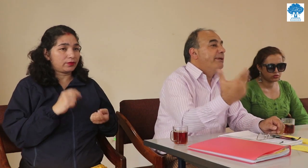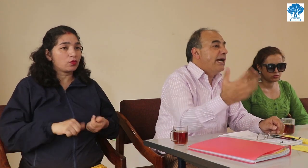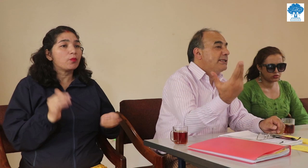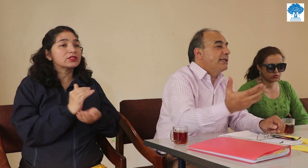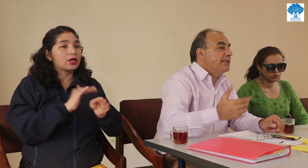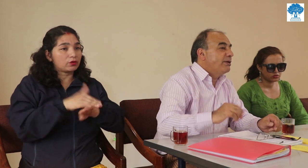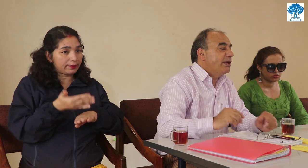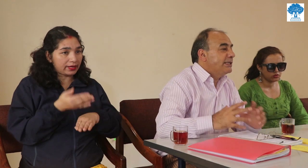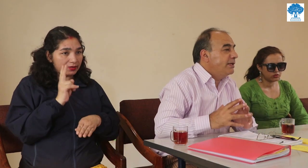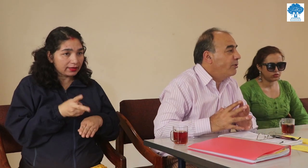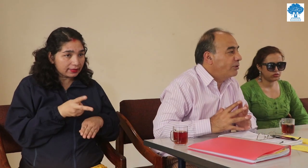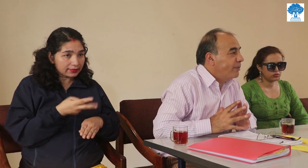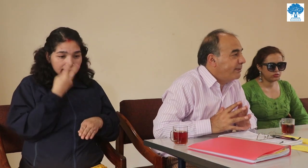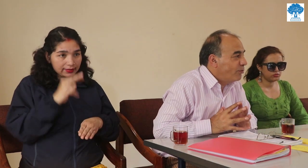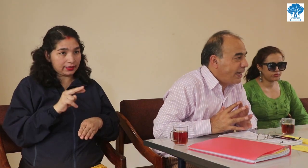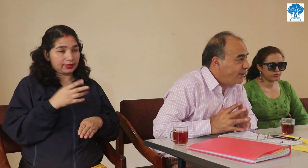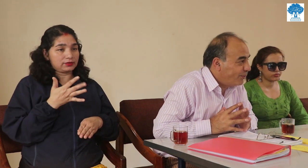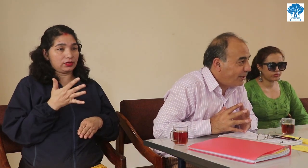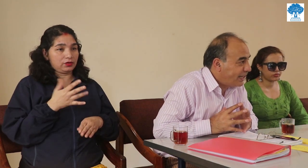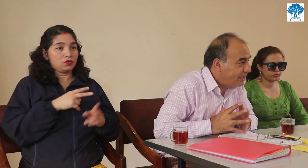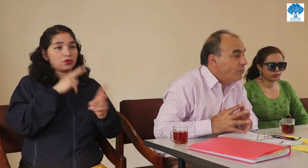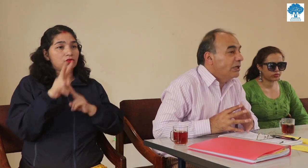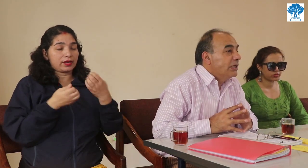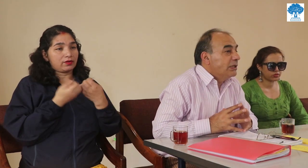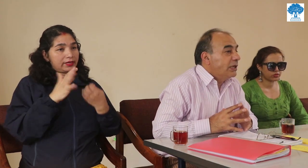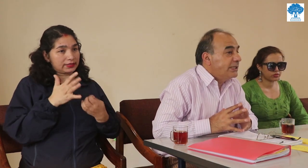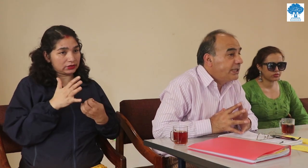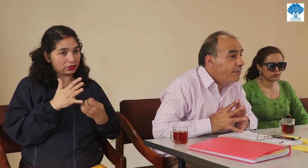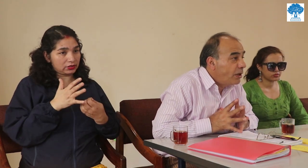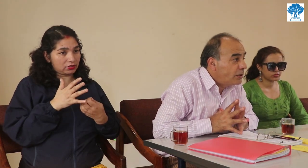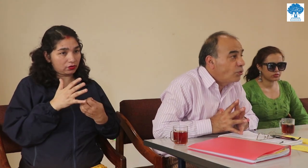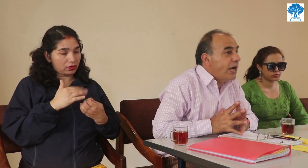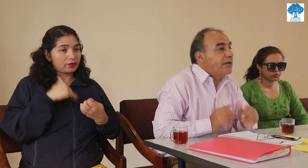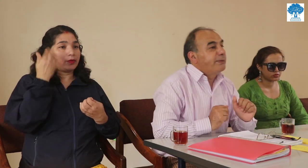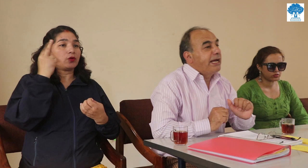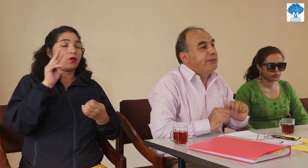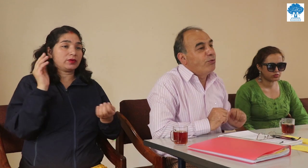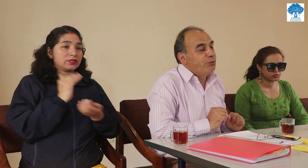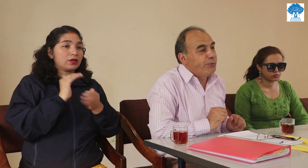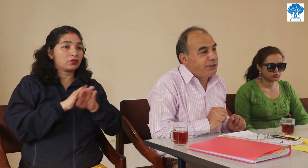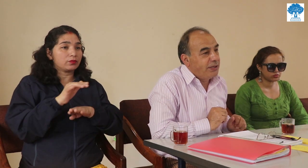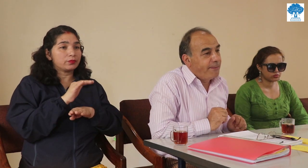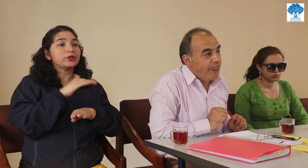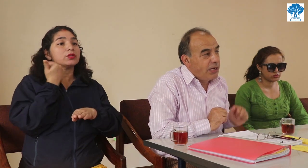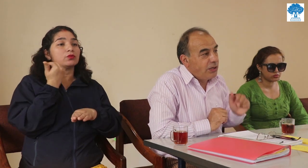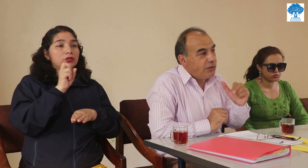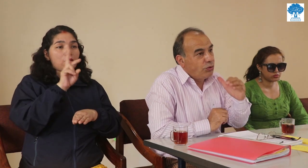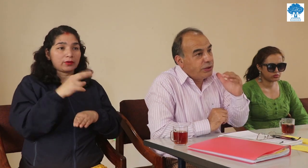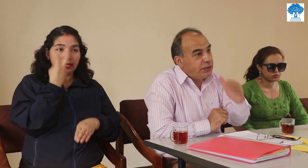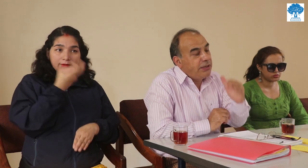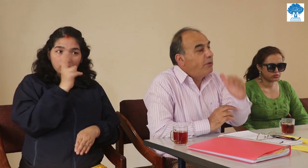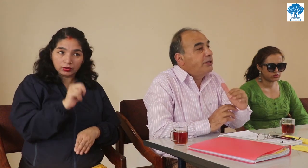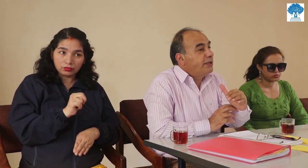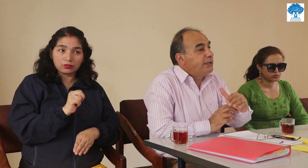अहिले पनि हामीले खासै त्यति साह्रो धेरै स्टिल बर्थको बारेमा कुराकानी गरिरहेको छैन, तर स्टिल बर्थको कारण पनि हामीले खोज्नुपर्छ र